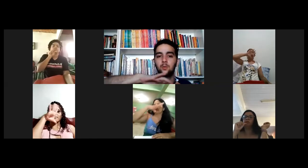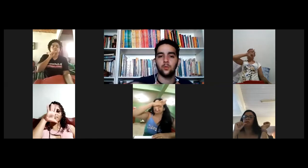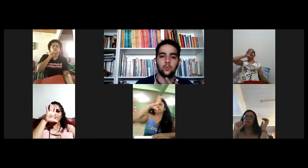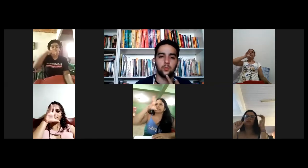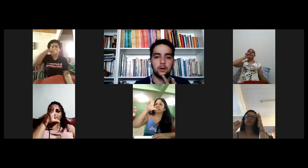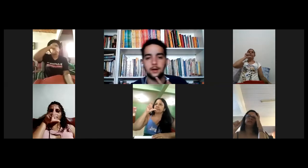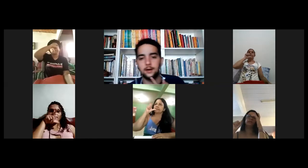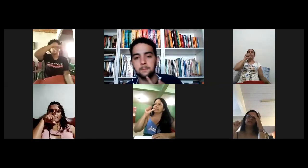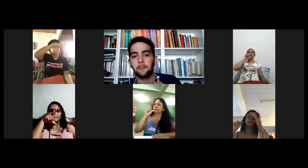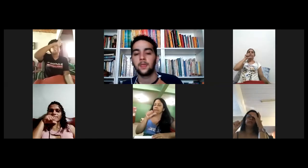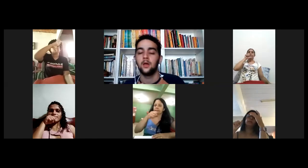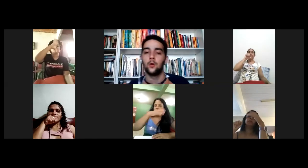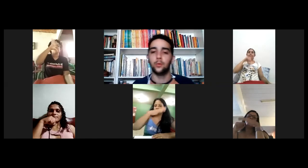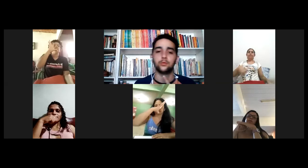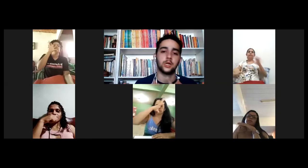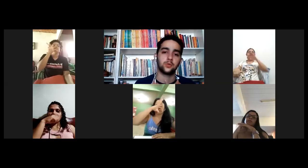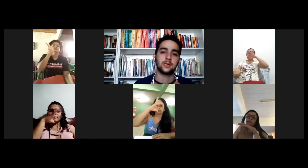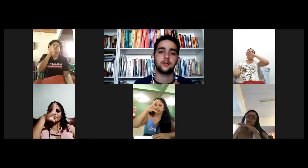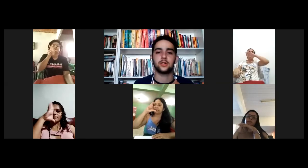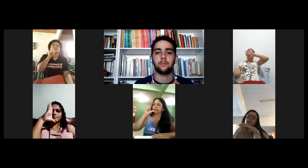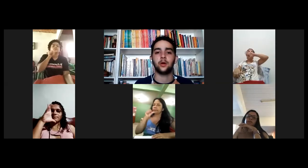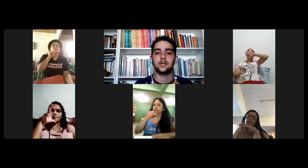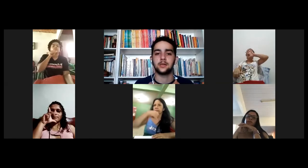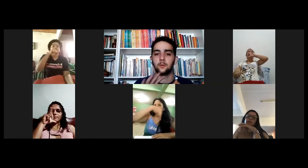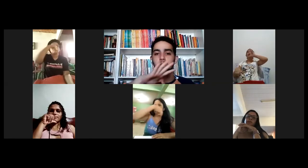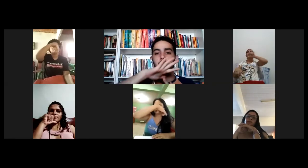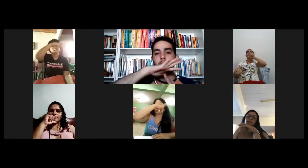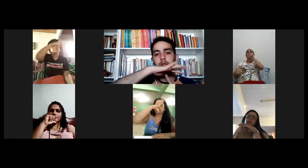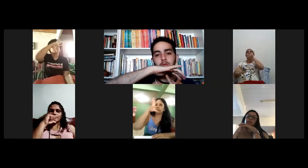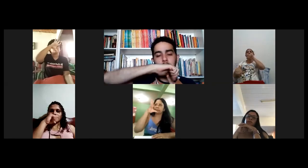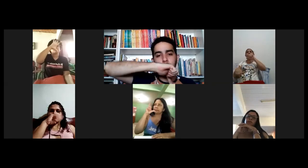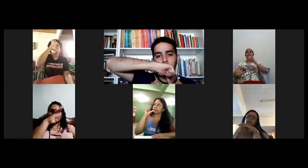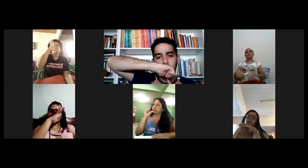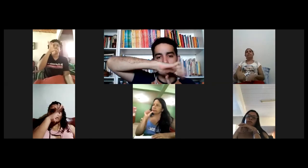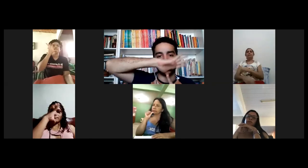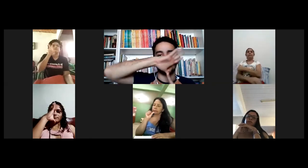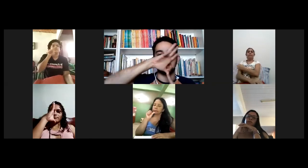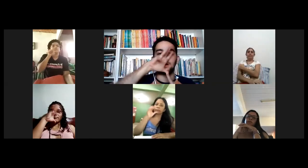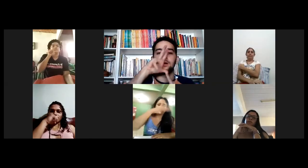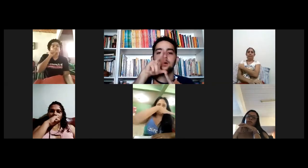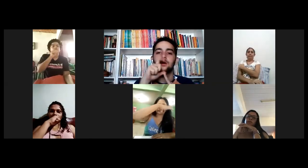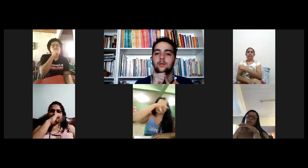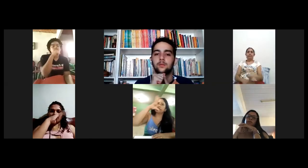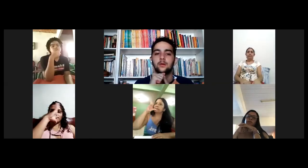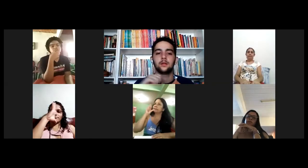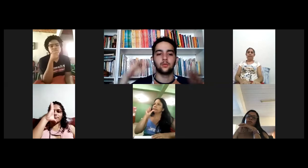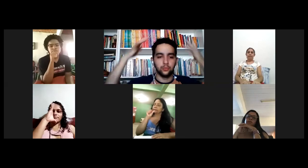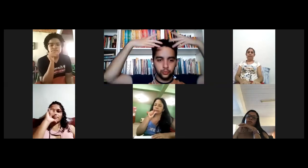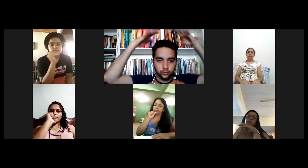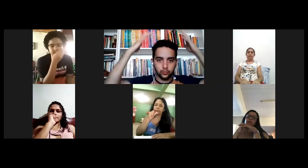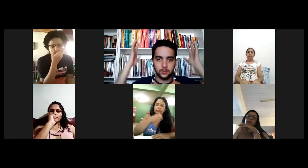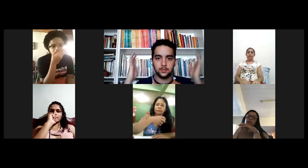porque é o ponto de articulação de apoiação. Então, de apoio. Então, vou fazer isso aqui, ó.